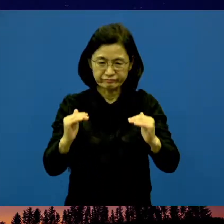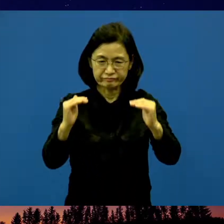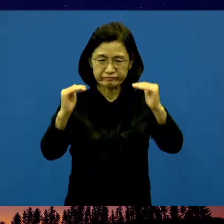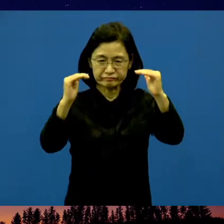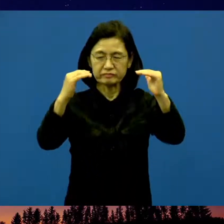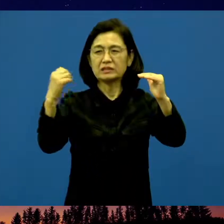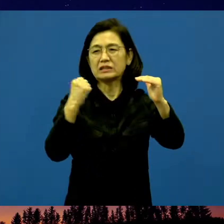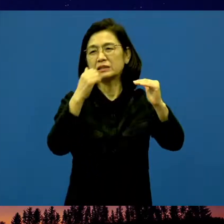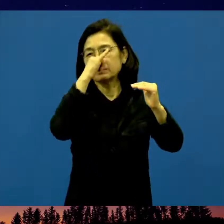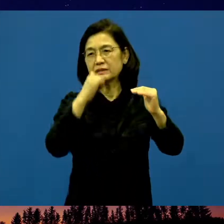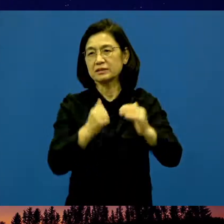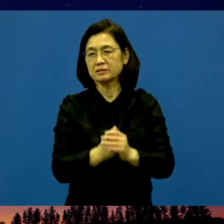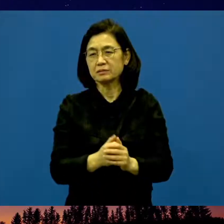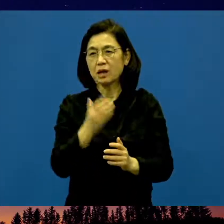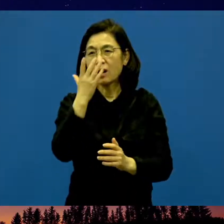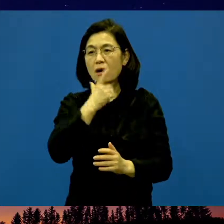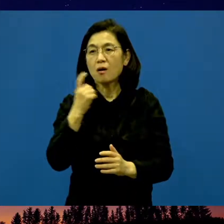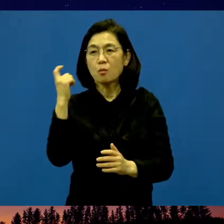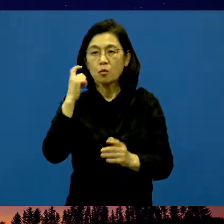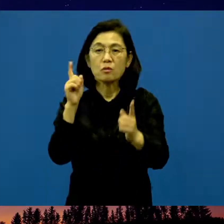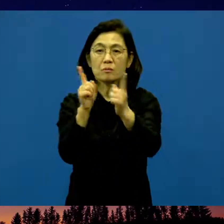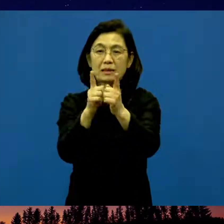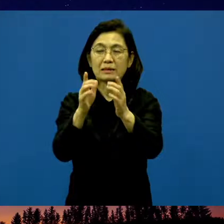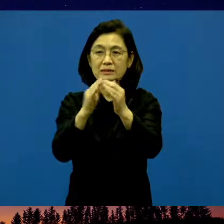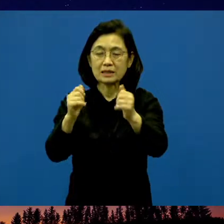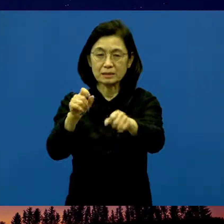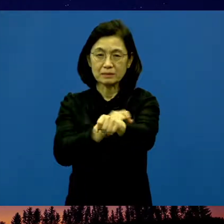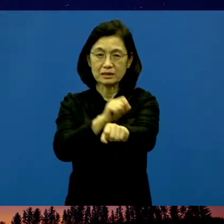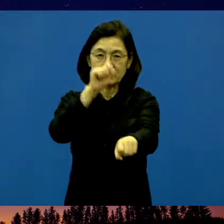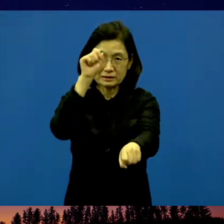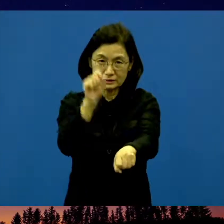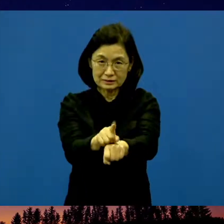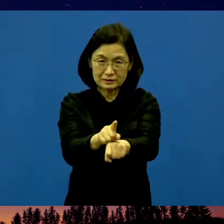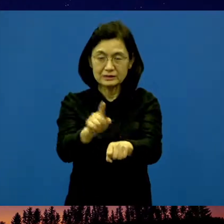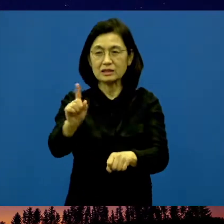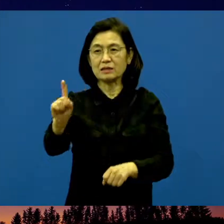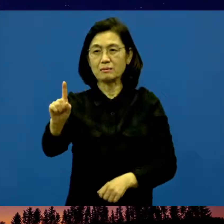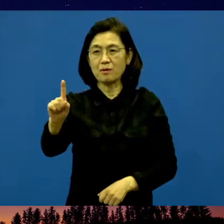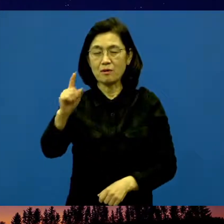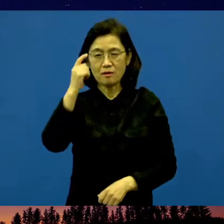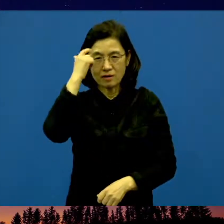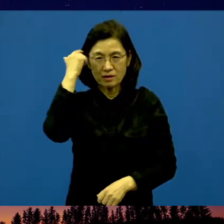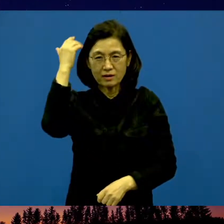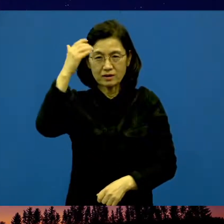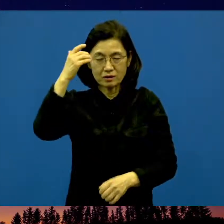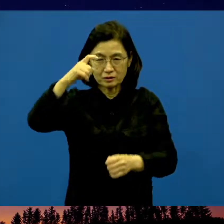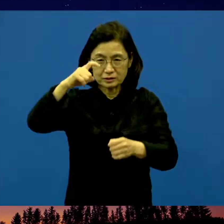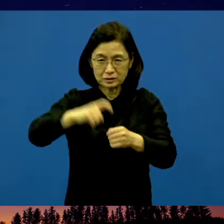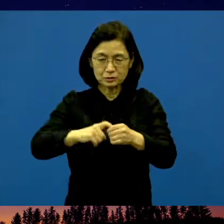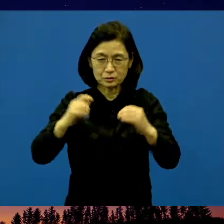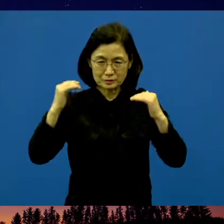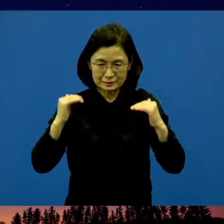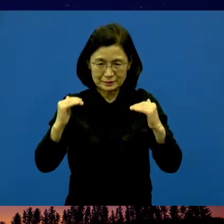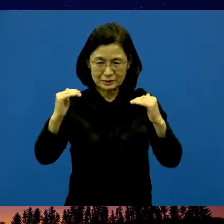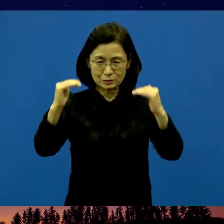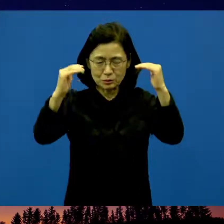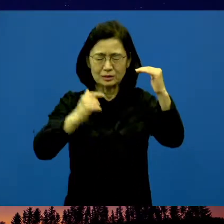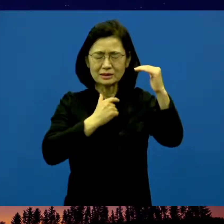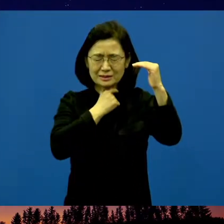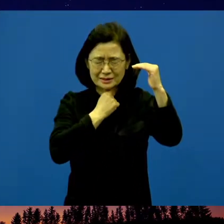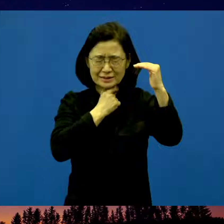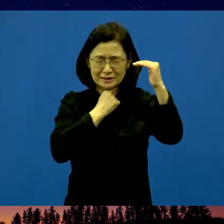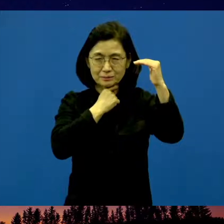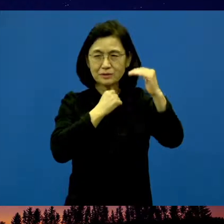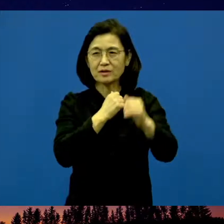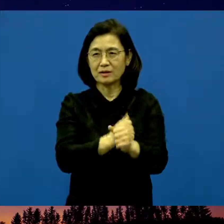그래서 복음을 경험한 사람에게 일어나는 특징이 하나 있는데 영적으로 자라고자 하는 열망이 일어난다.